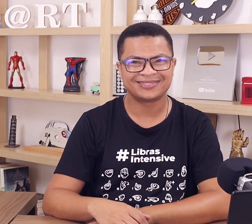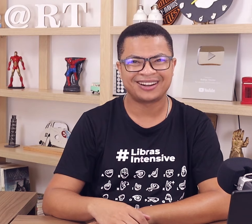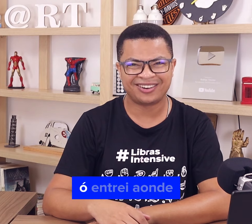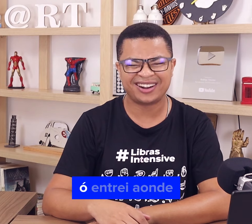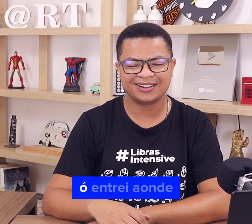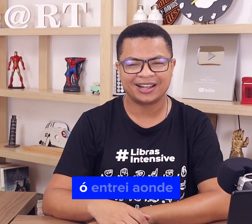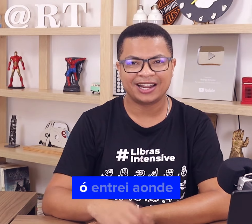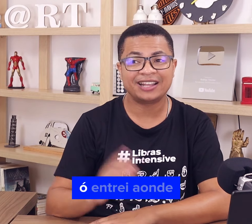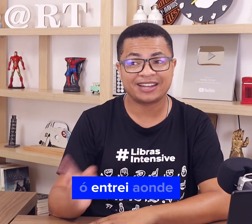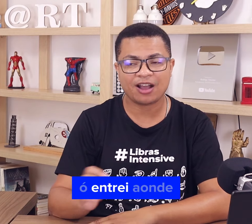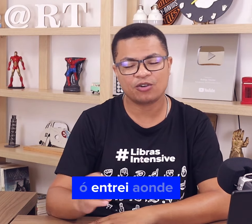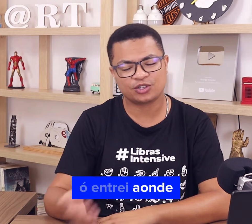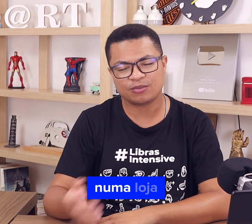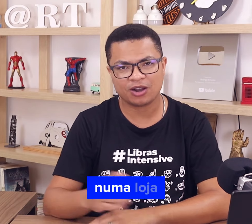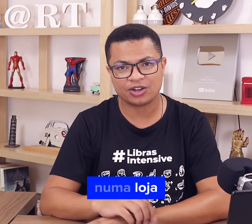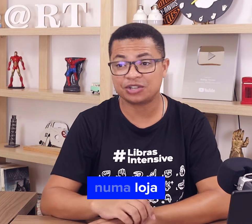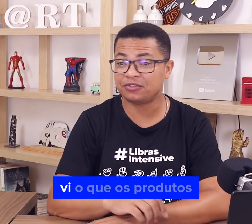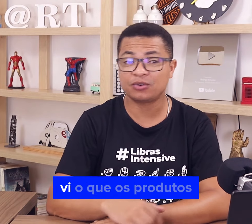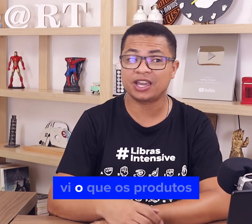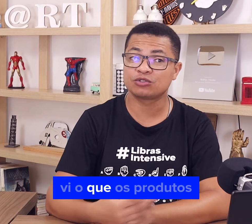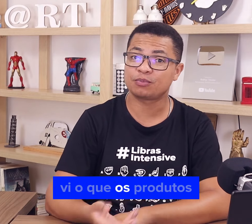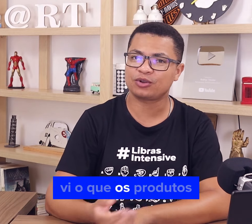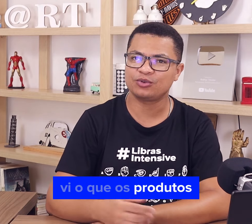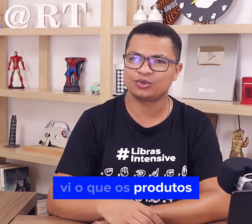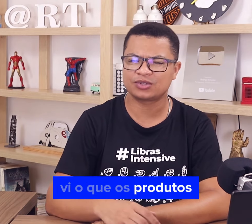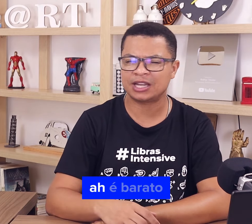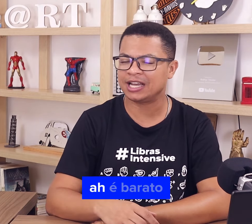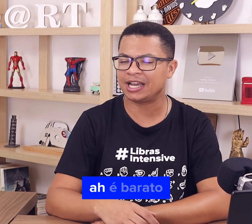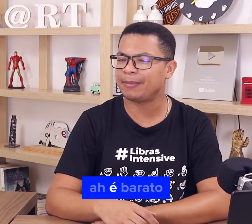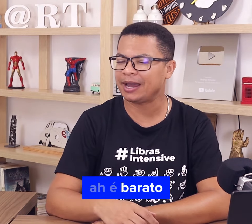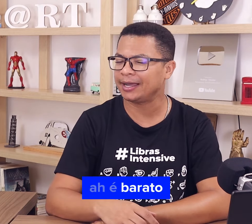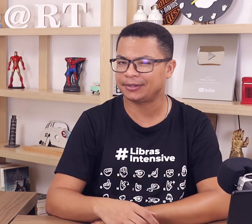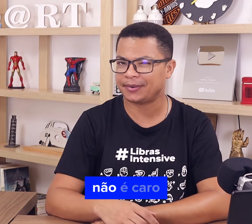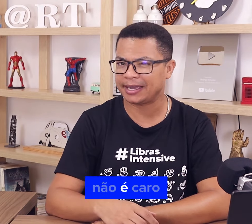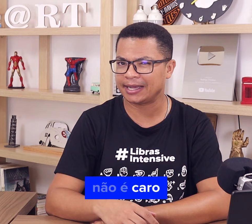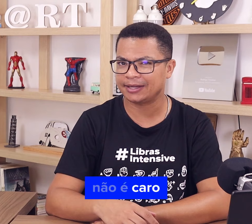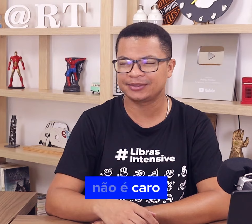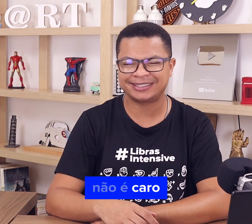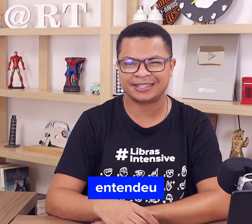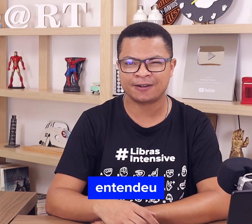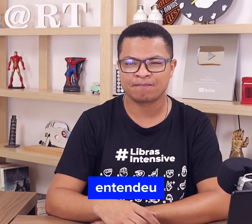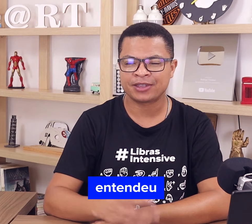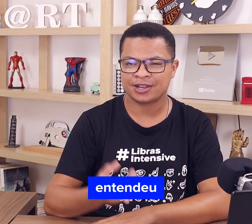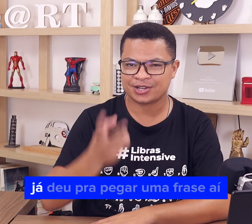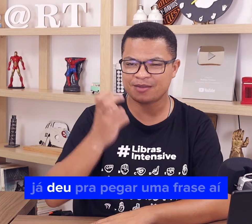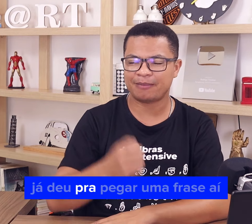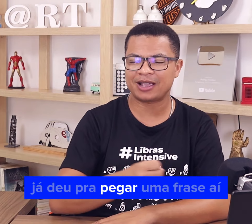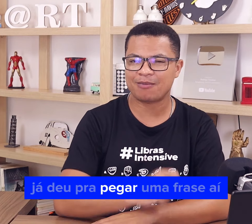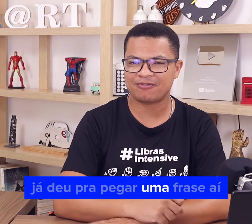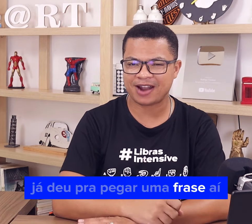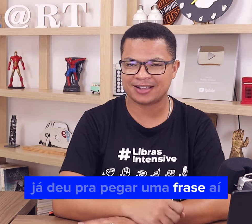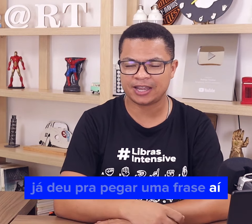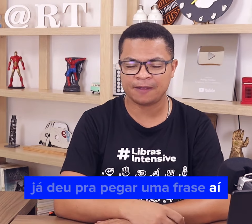Ó. Entrei aonde? Numa loja. Vi o quê? Os produtos. Ah, é barato. Não é caro. Entendeu? Já deu pra pegar uma frase aí.